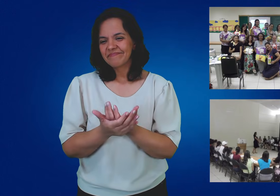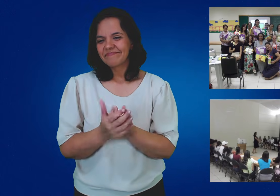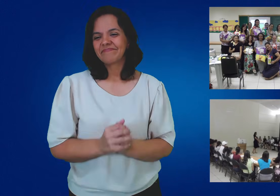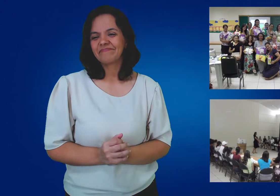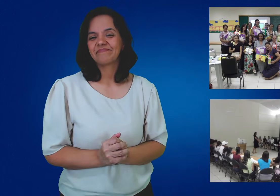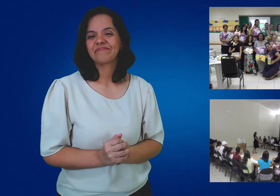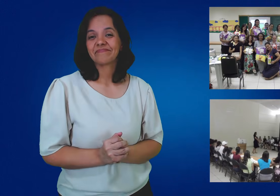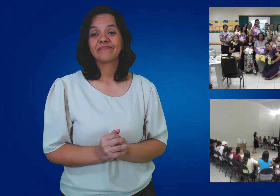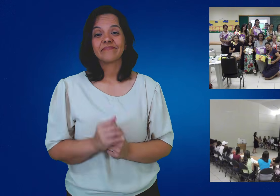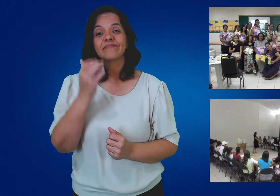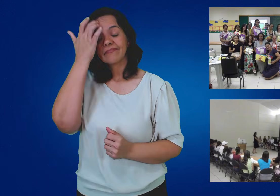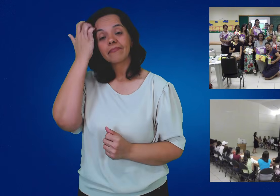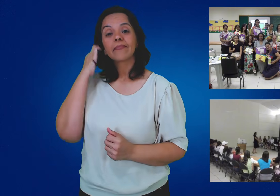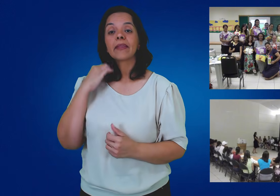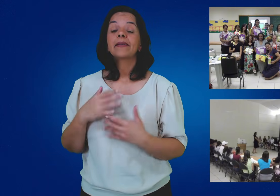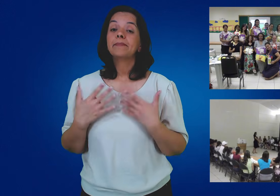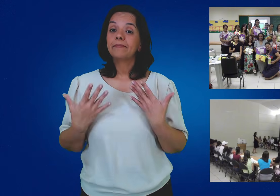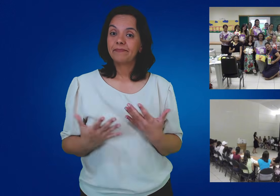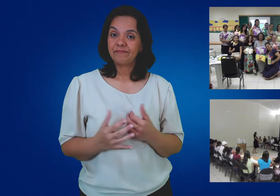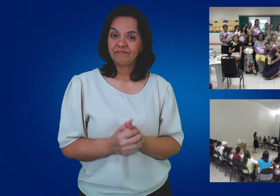Eu testifico disso.